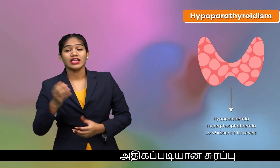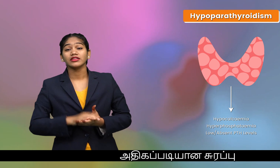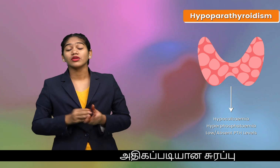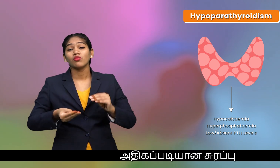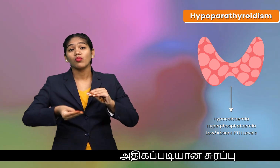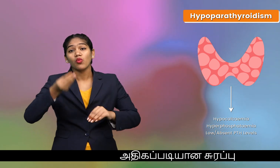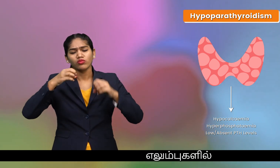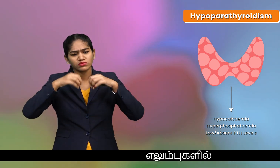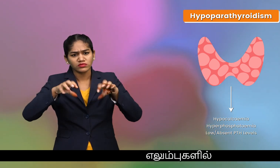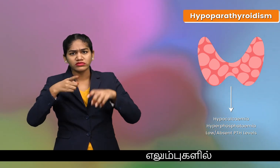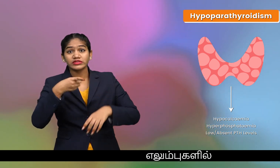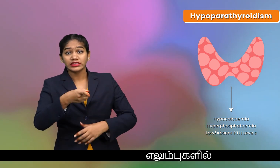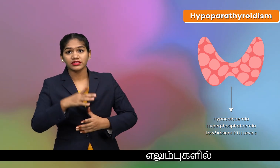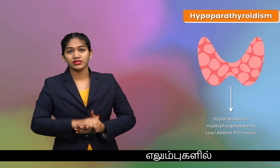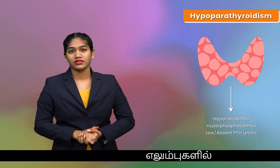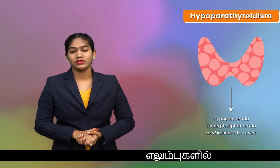சுரப்பு எலும்புகளில்